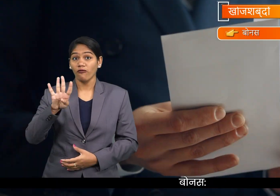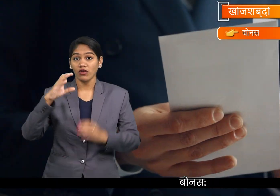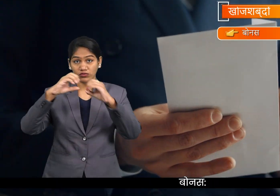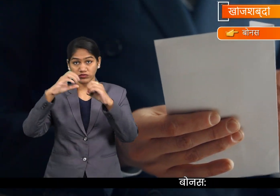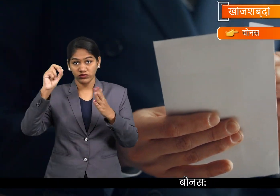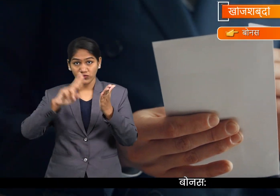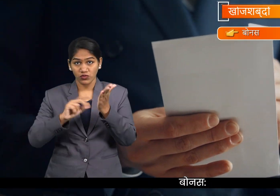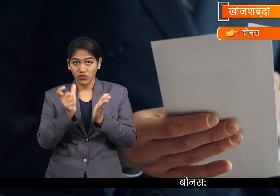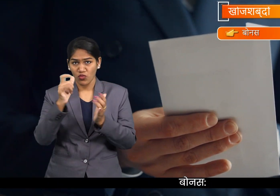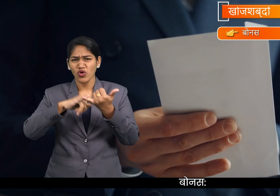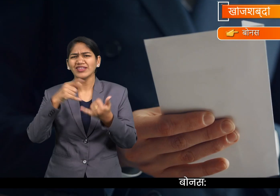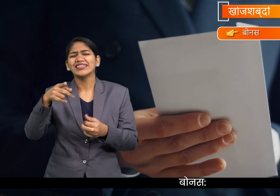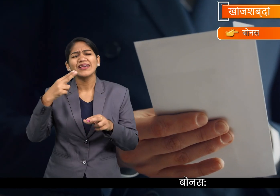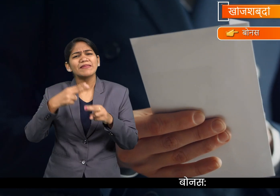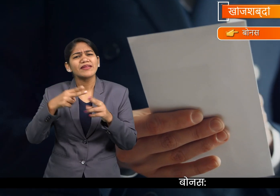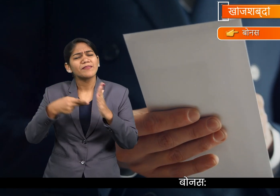बोनस